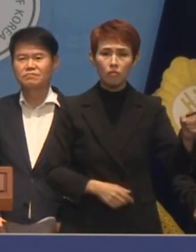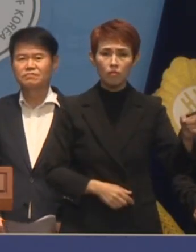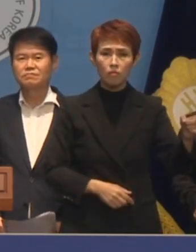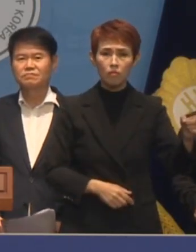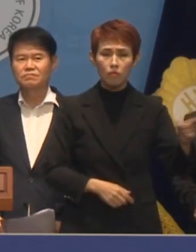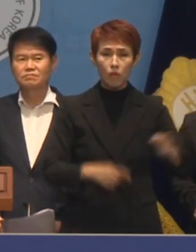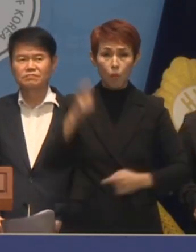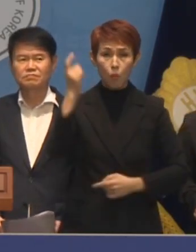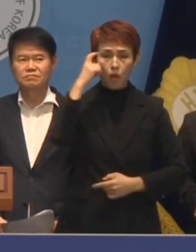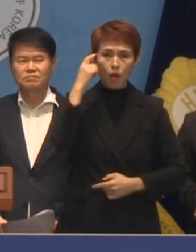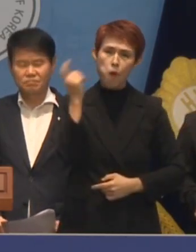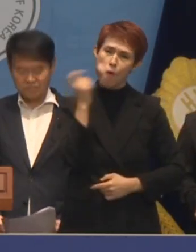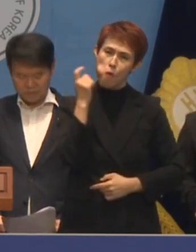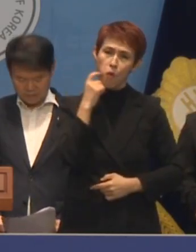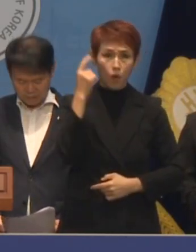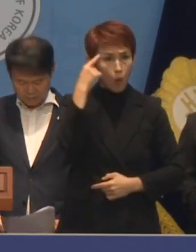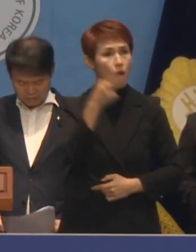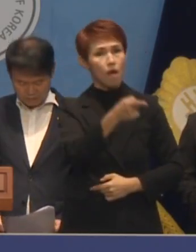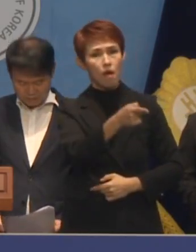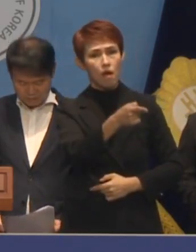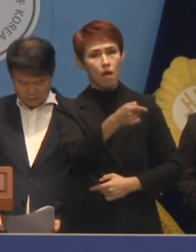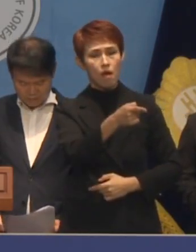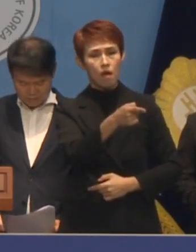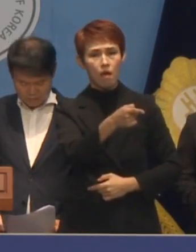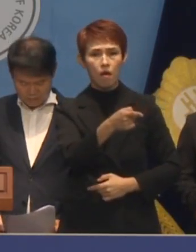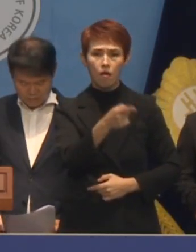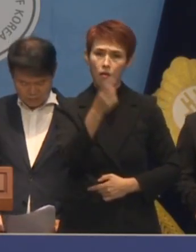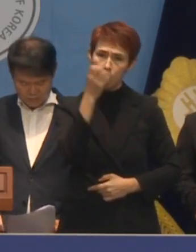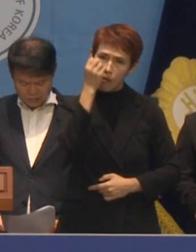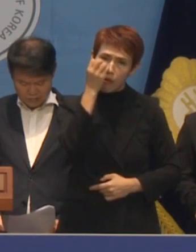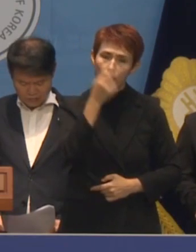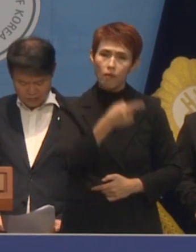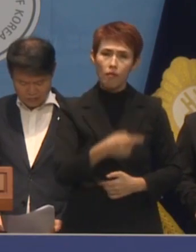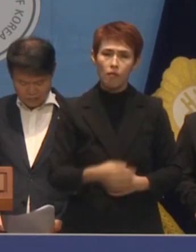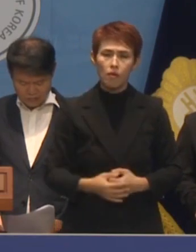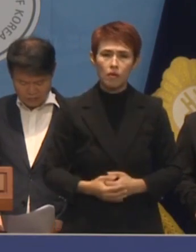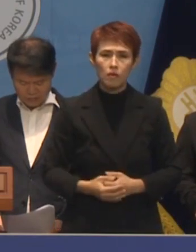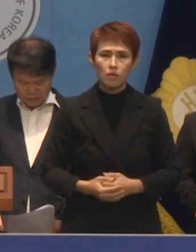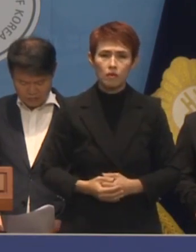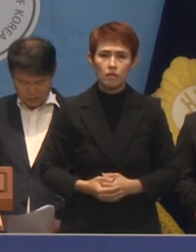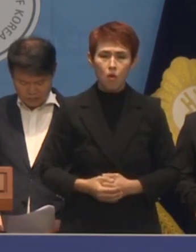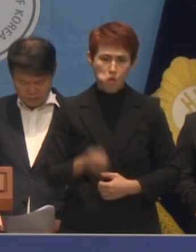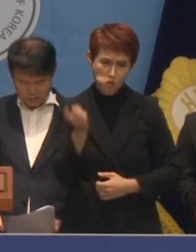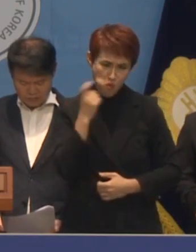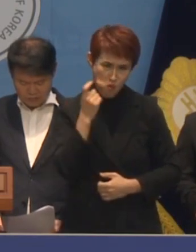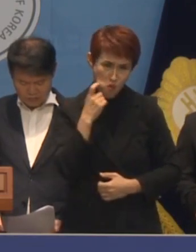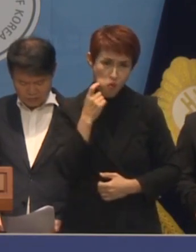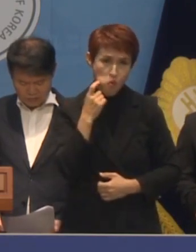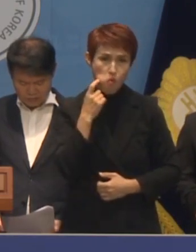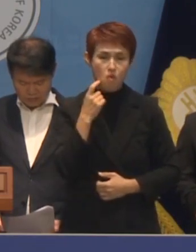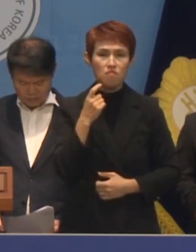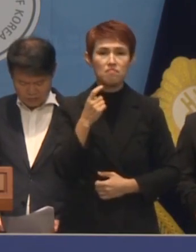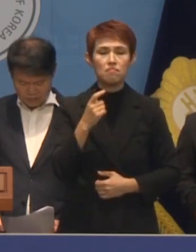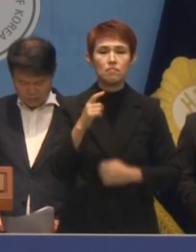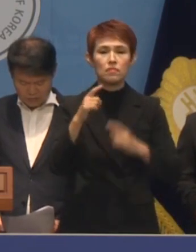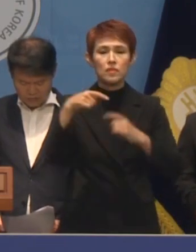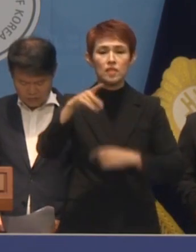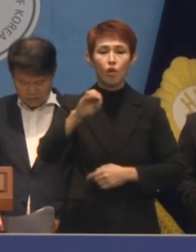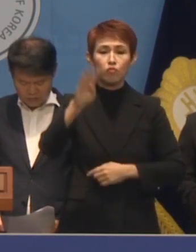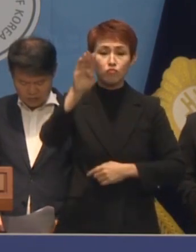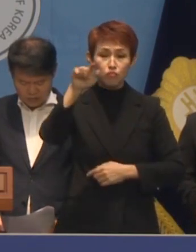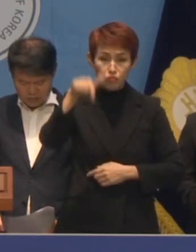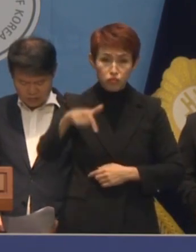걸고 버젓이 거짓말을 현수막에 써서 붙여놓았습니까? 왜 거짓말로 성북 구민과